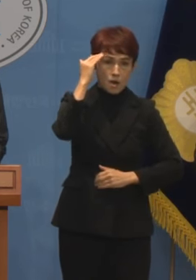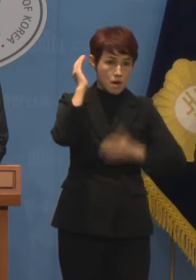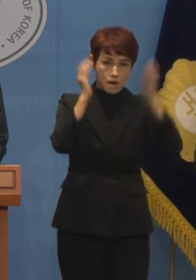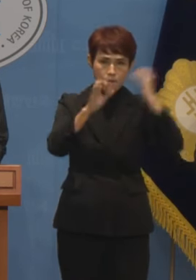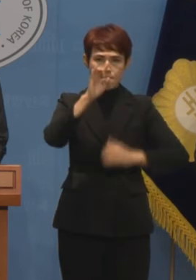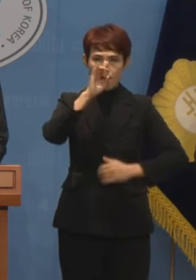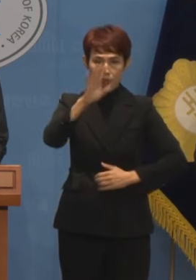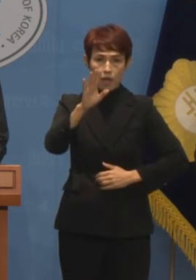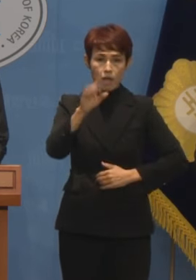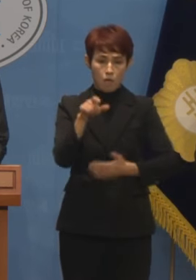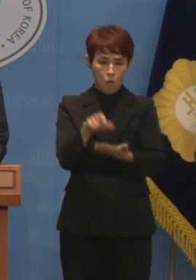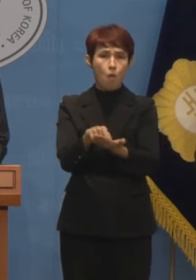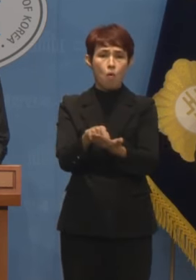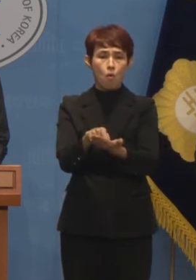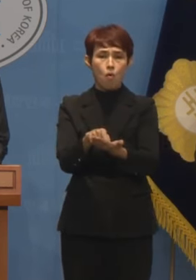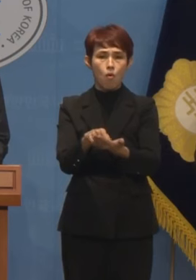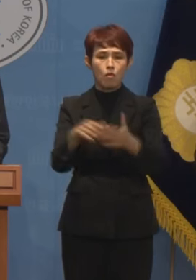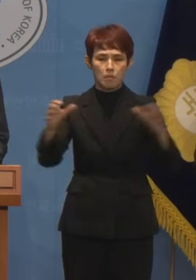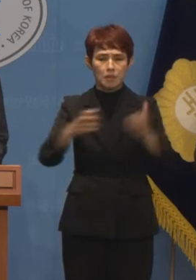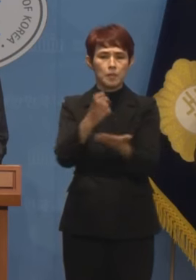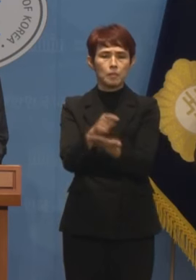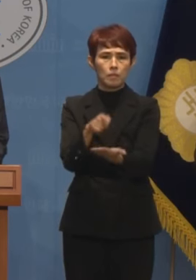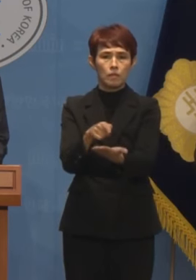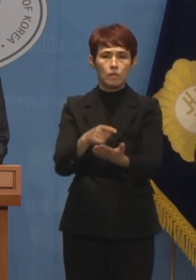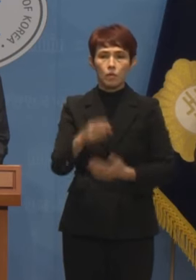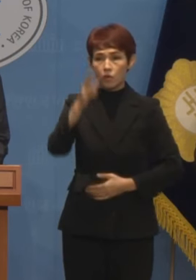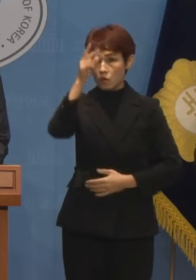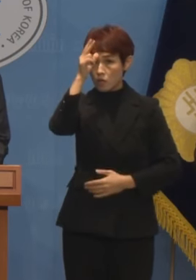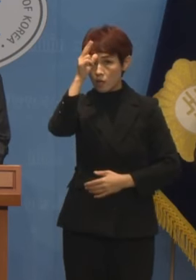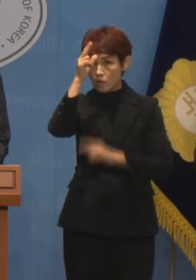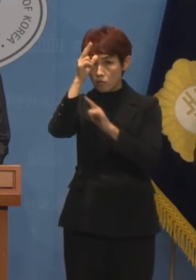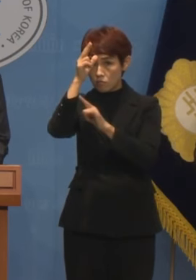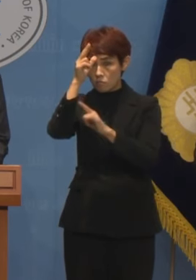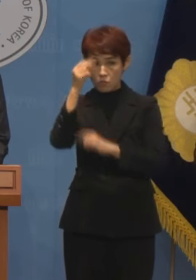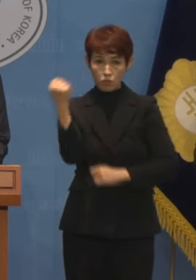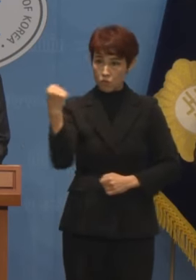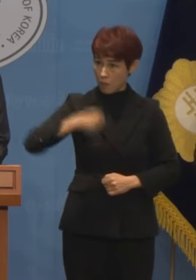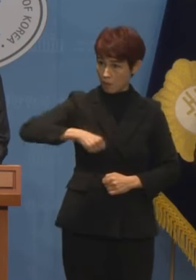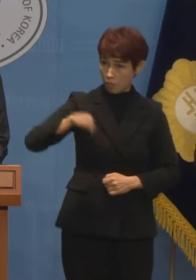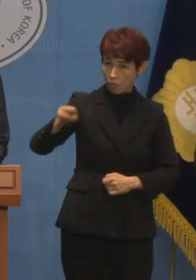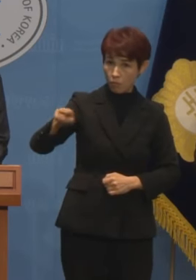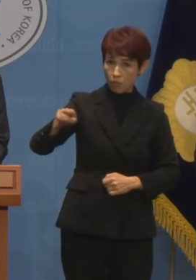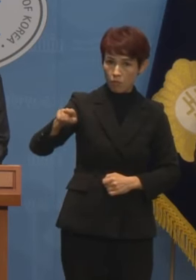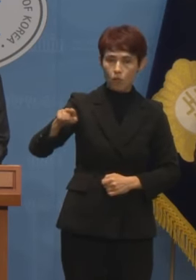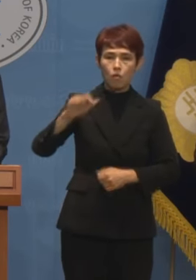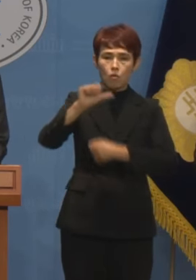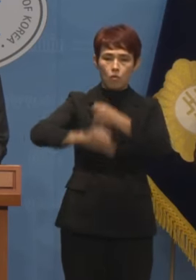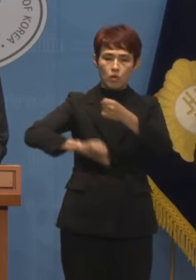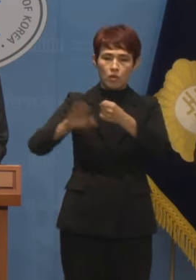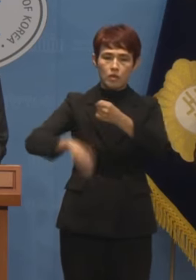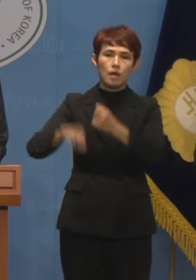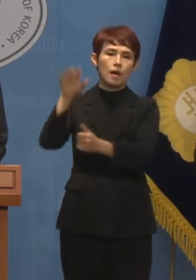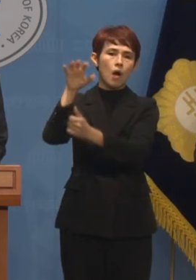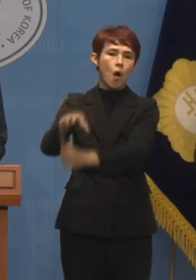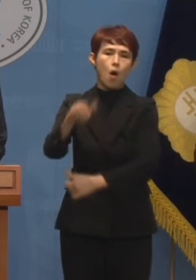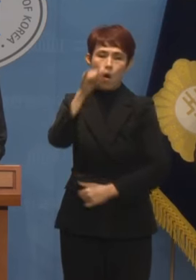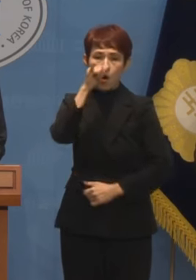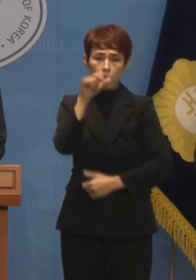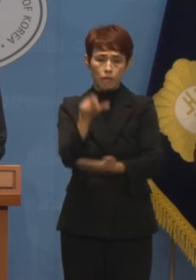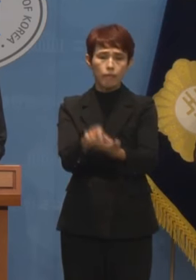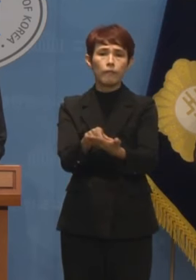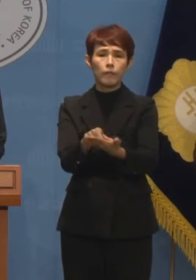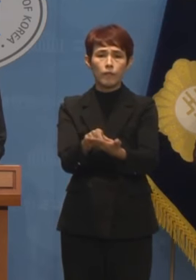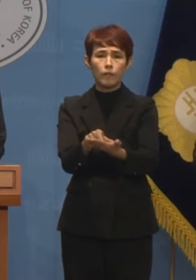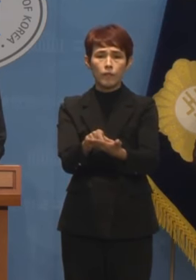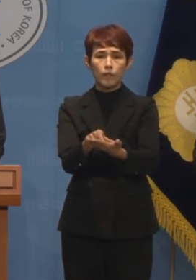하여서는 안 된다고 규정하고 있고 경찰관이 이를 위반할 경우에는 5년 이하의 징역에 처한다고 규정되어